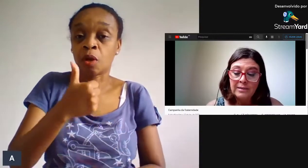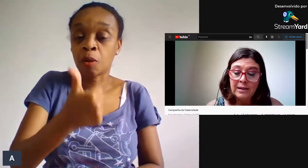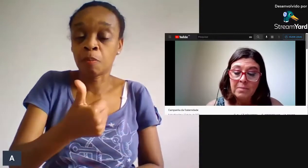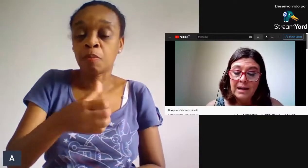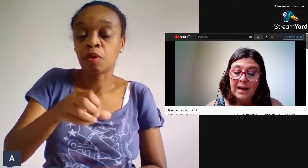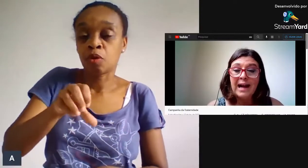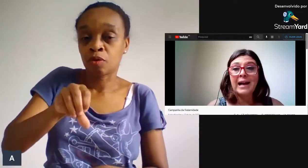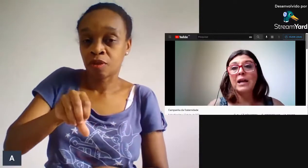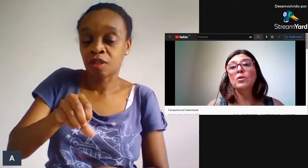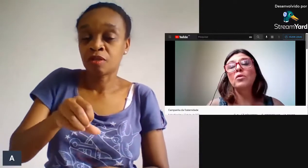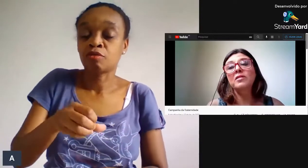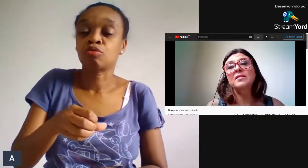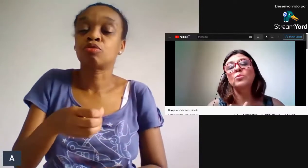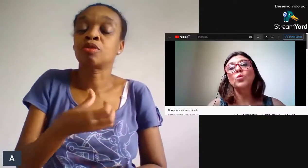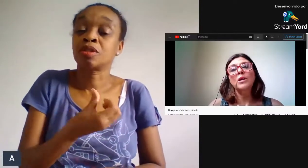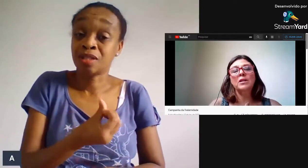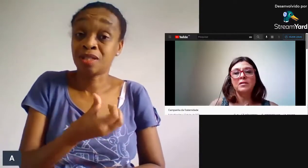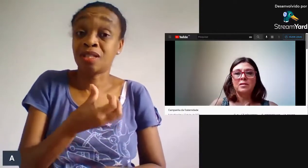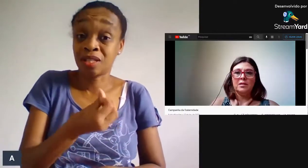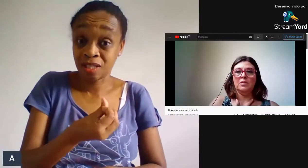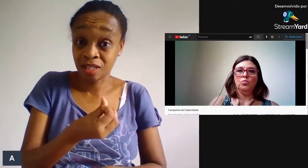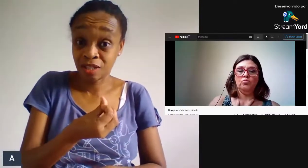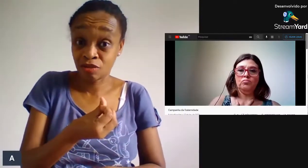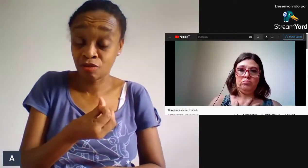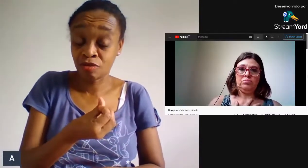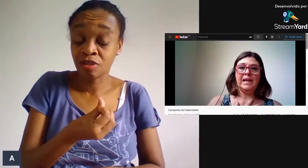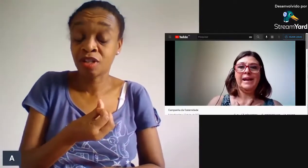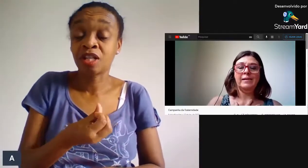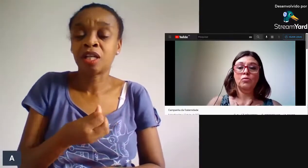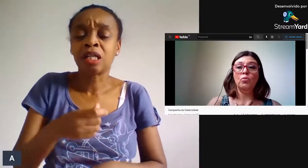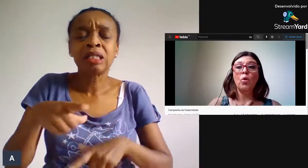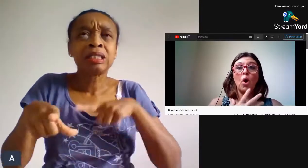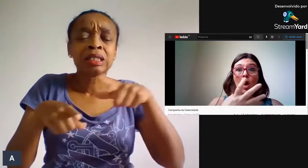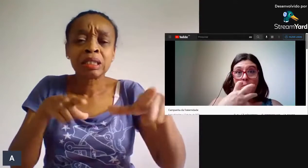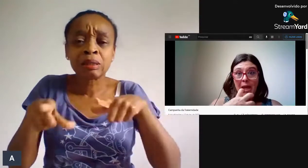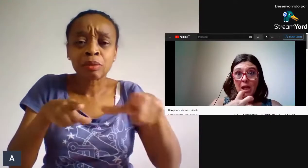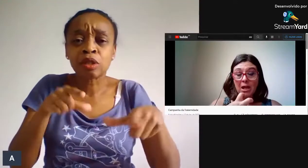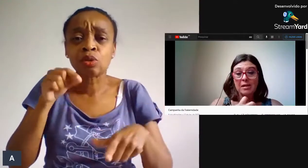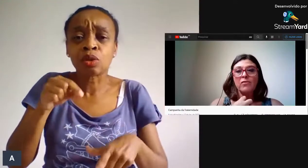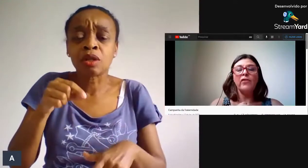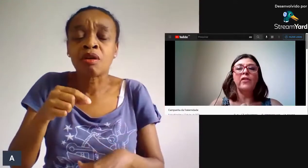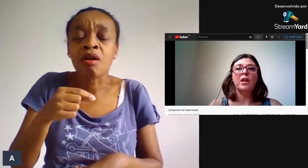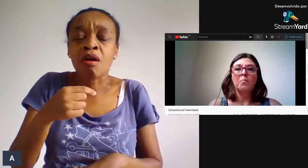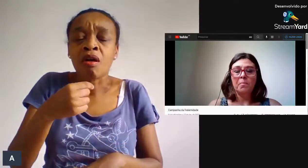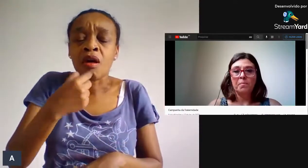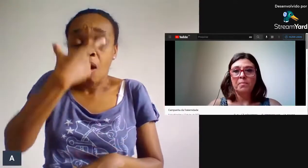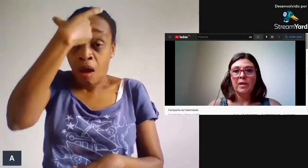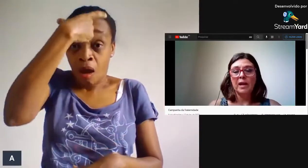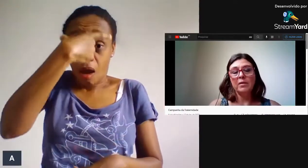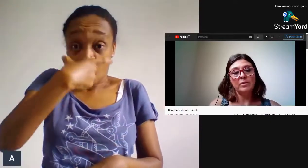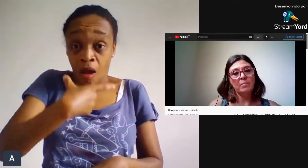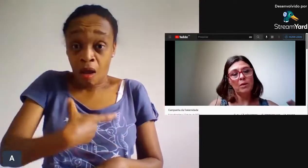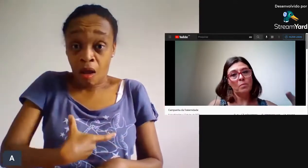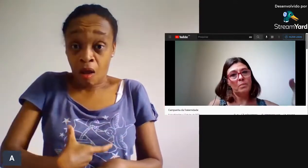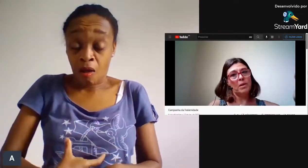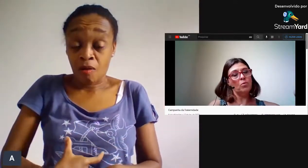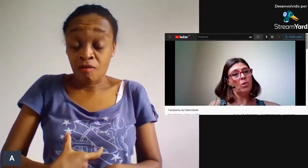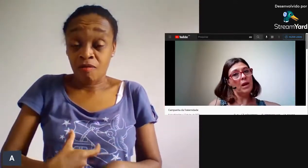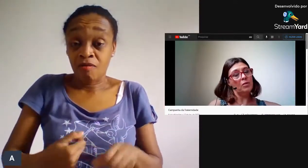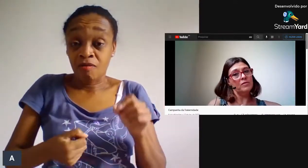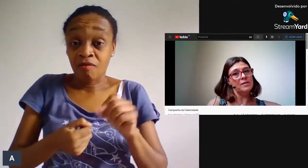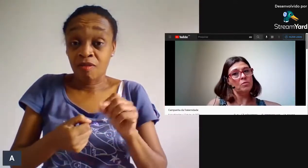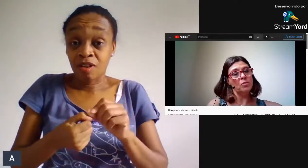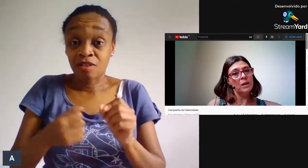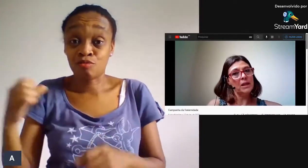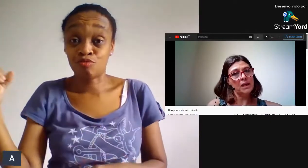começou a trabalhar a renovação do cristão, né, do homem em si, né? Então, trabalhou primeiro